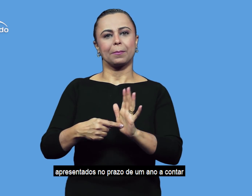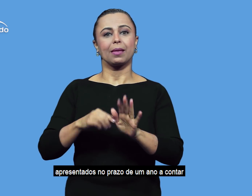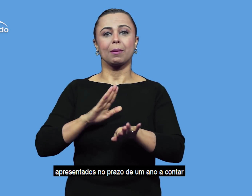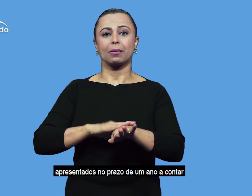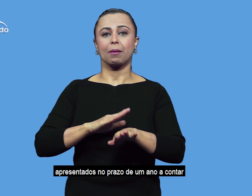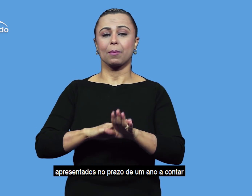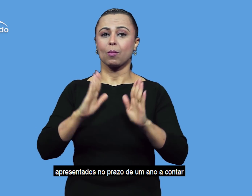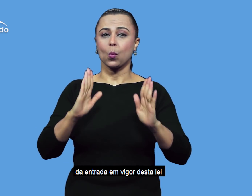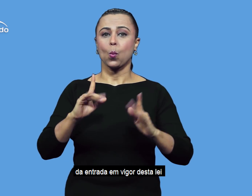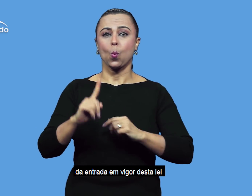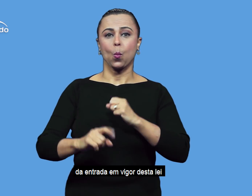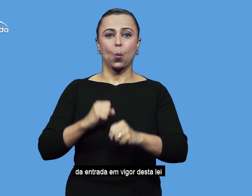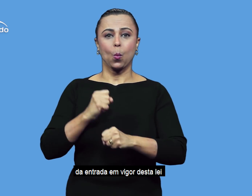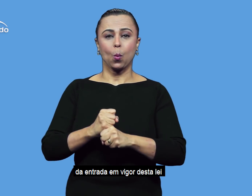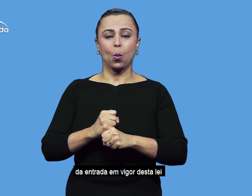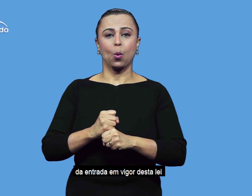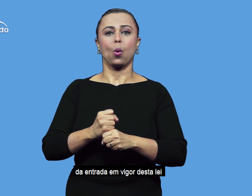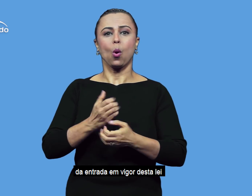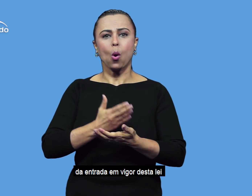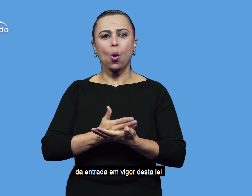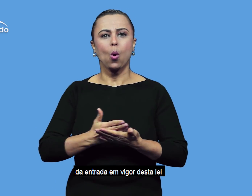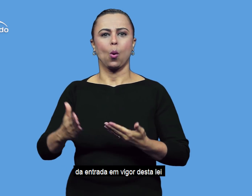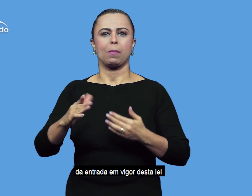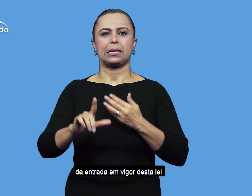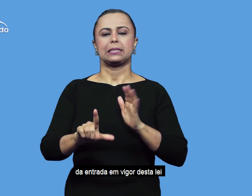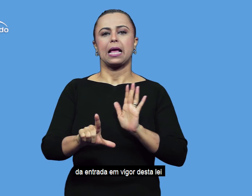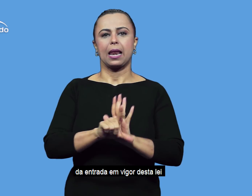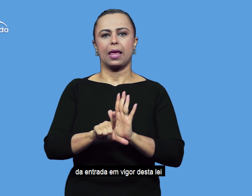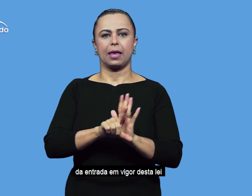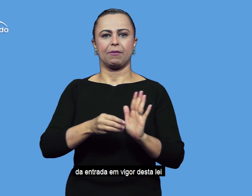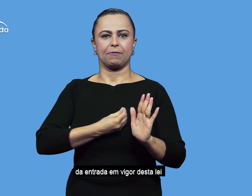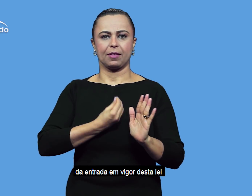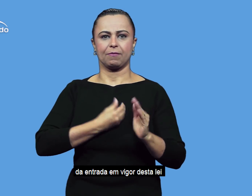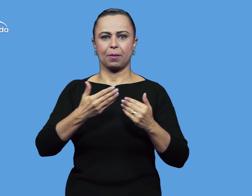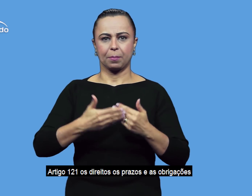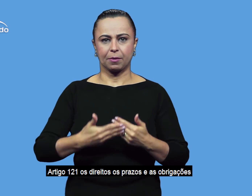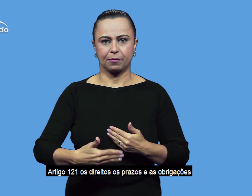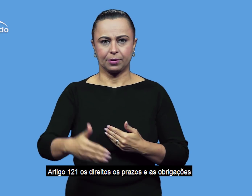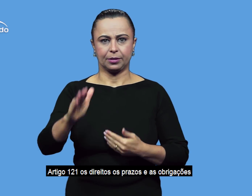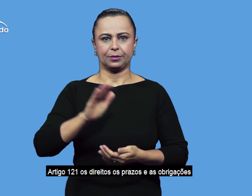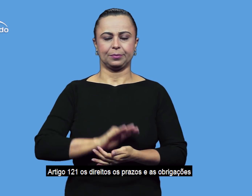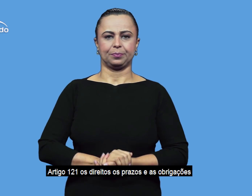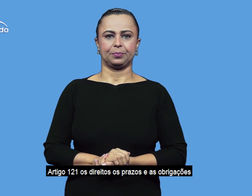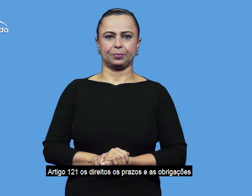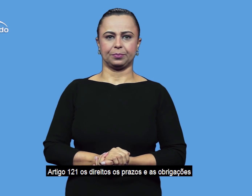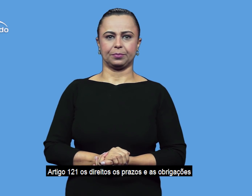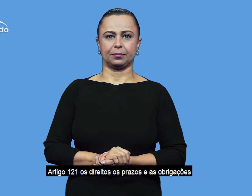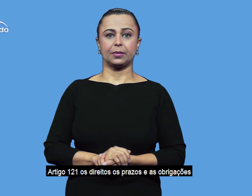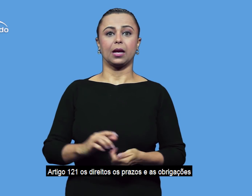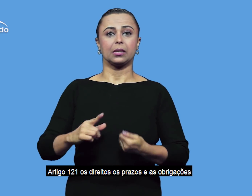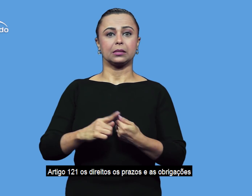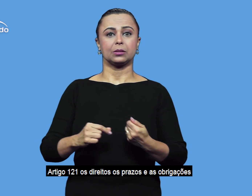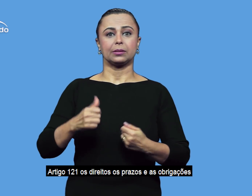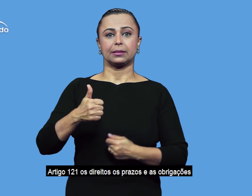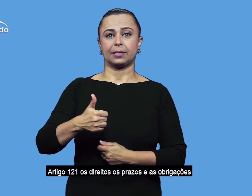a contar da entrada em vigor desta lei artigo 121 os direitos os